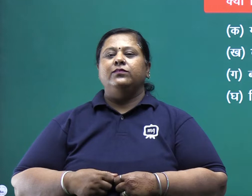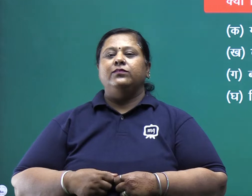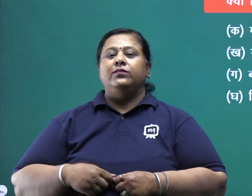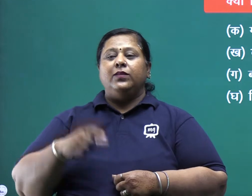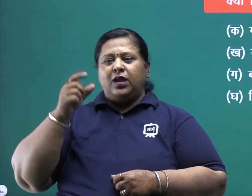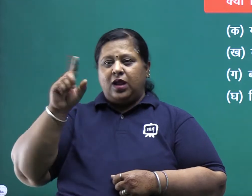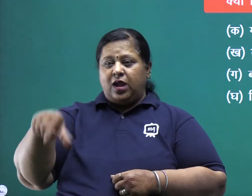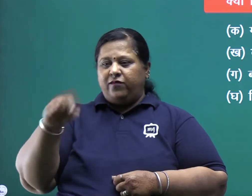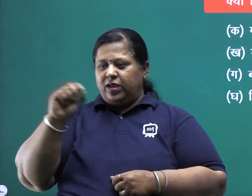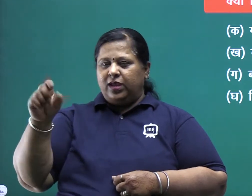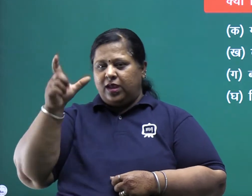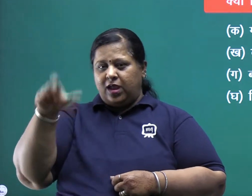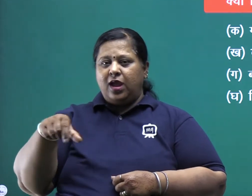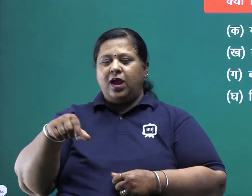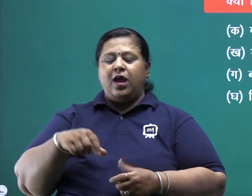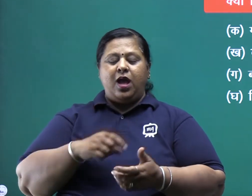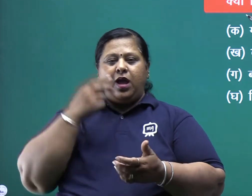कवि की आंख में